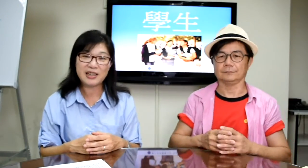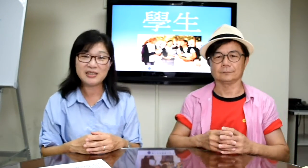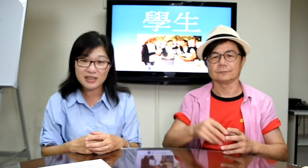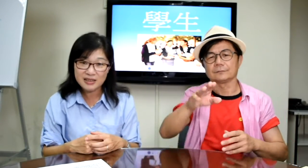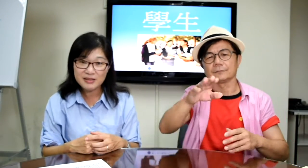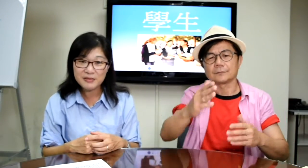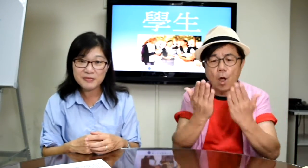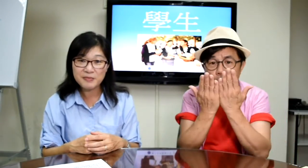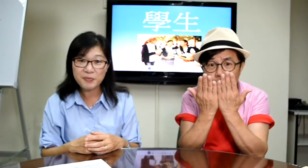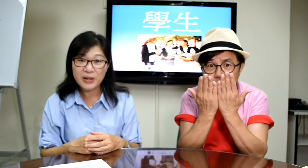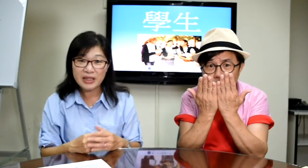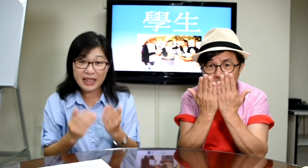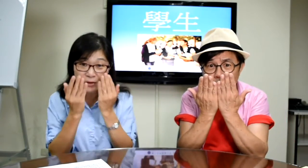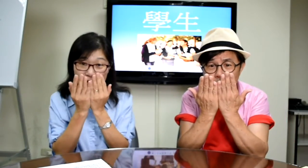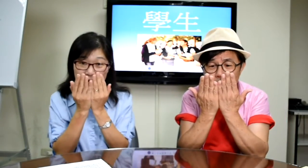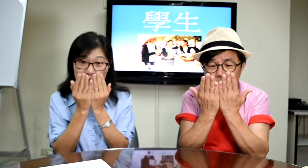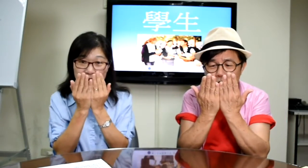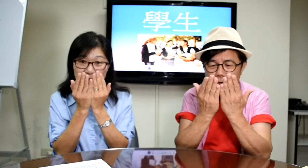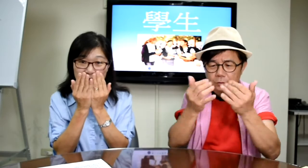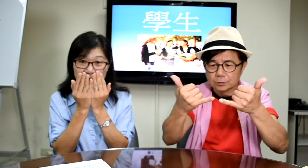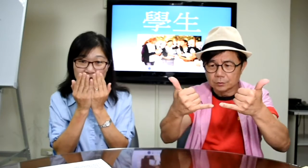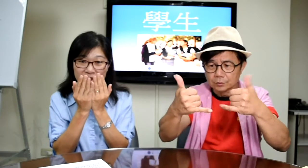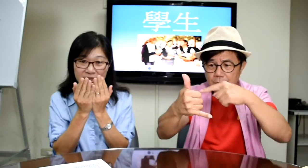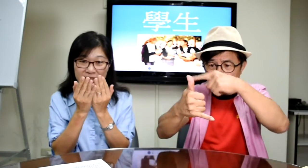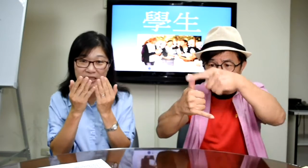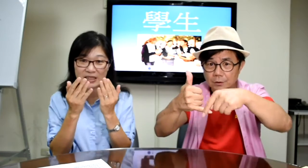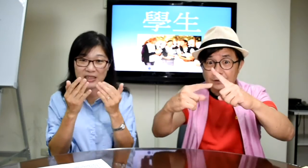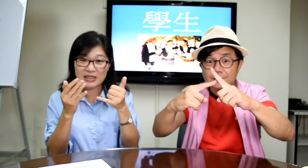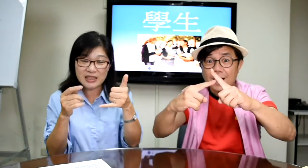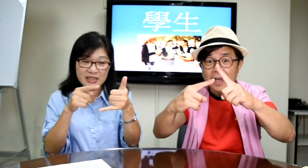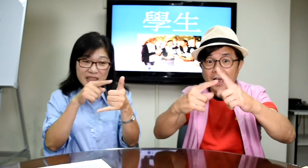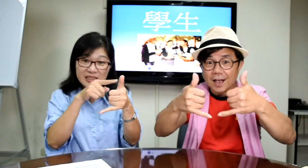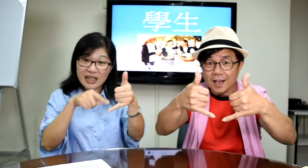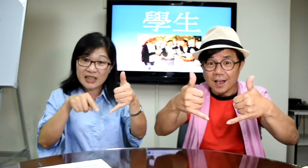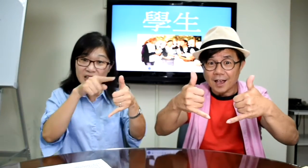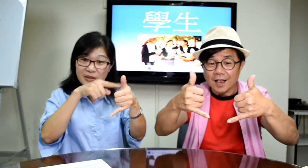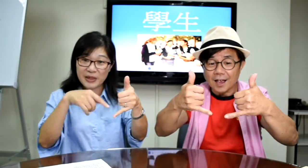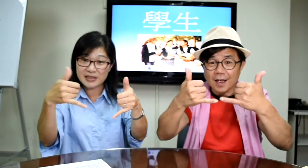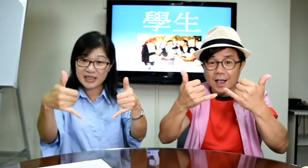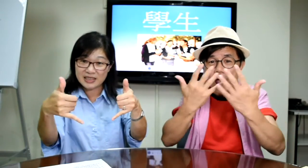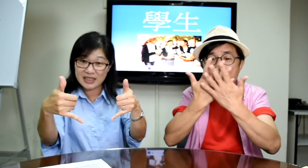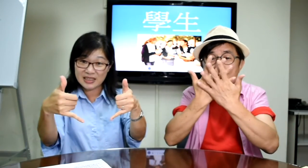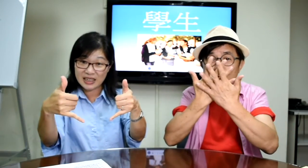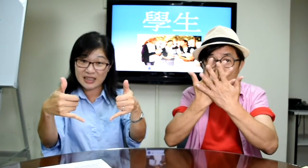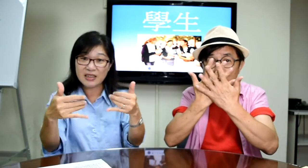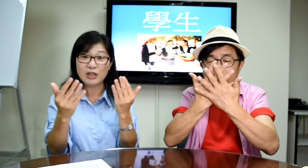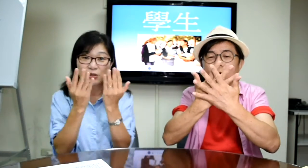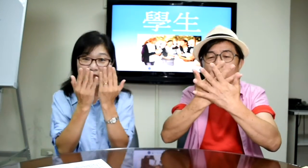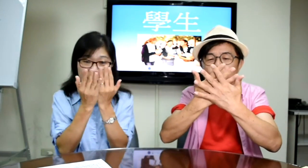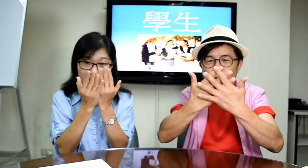生念书的这个是一个人，有没有？这个也是一个人，所以念书